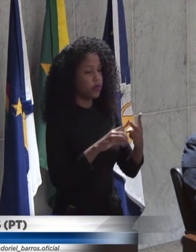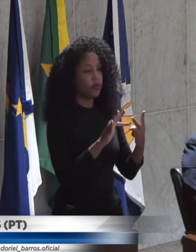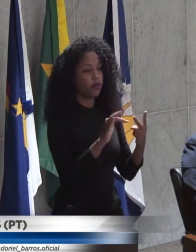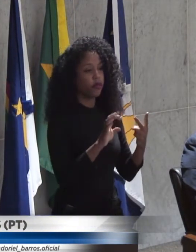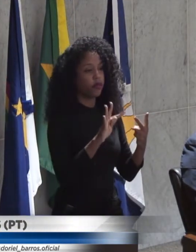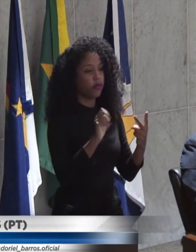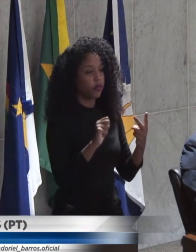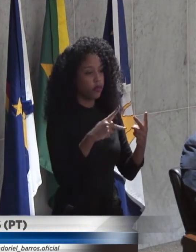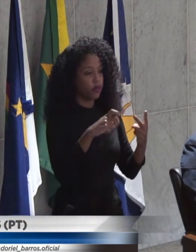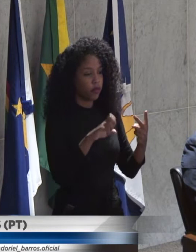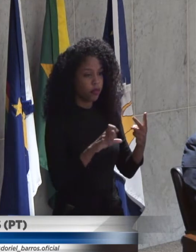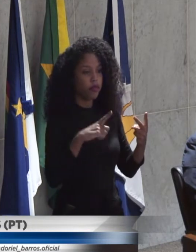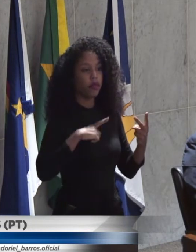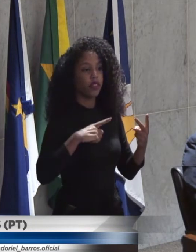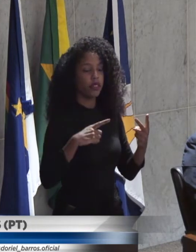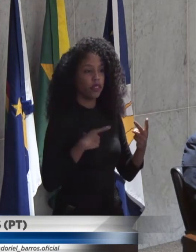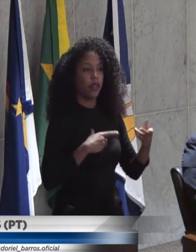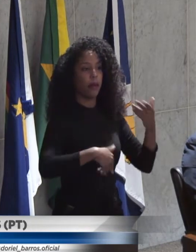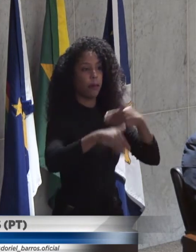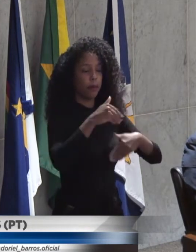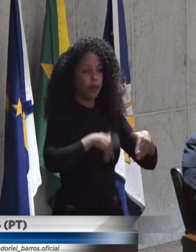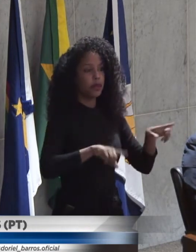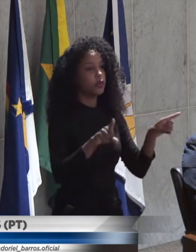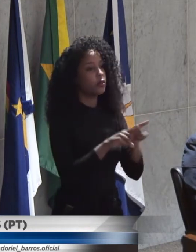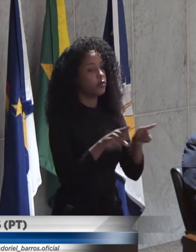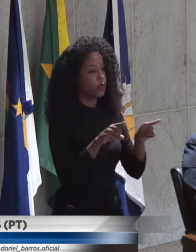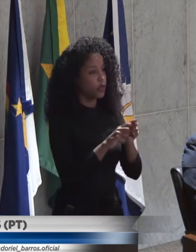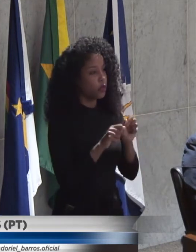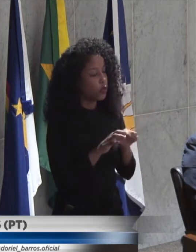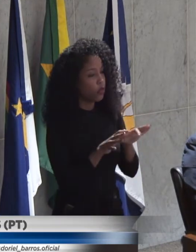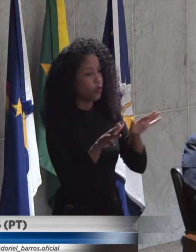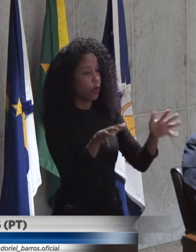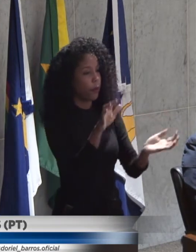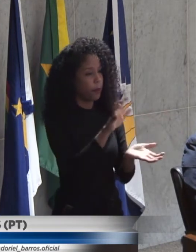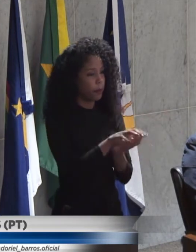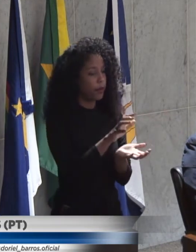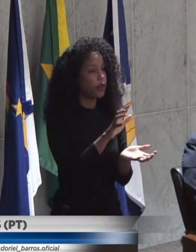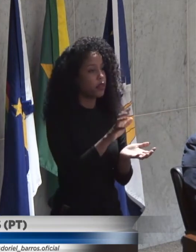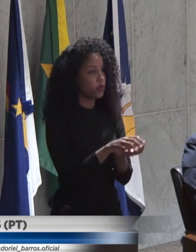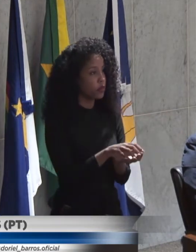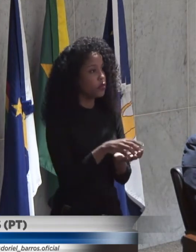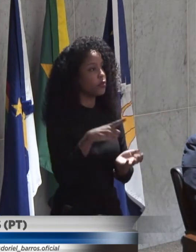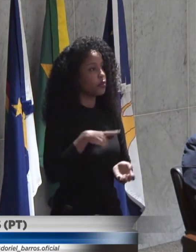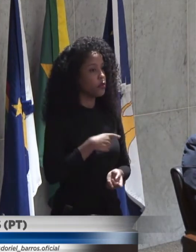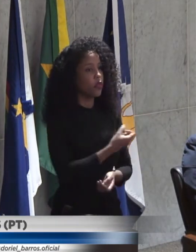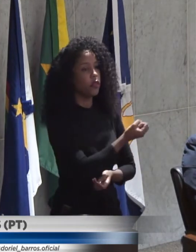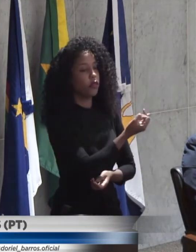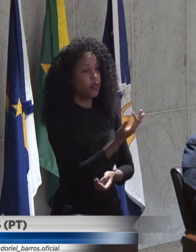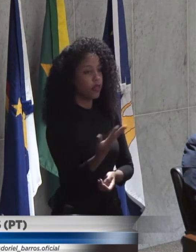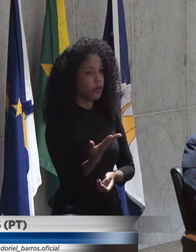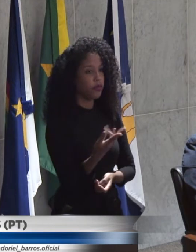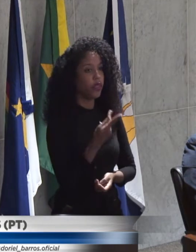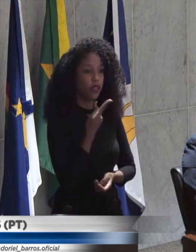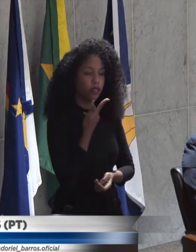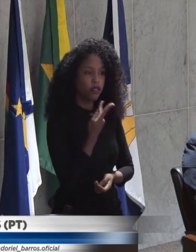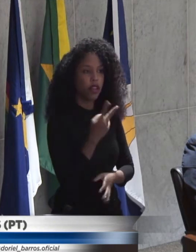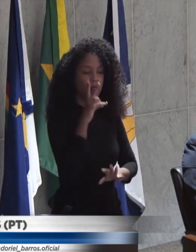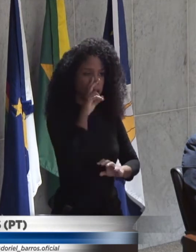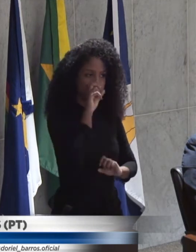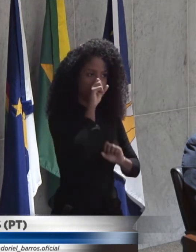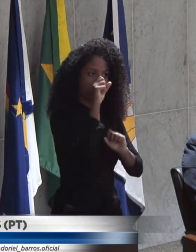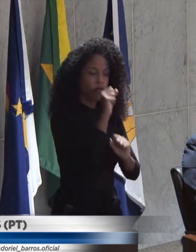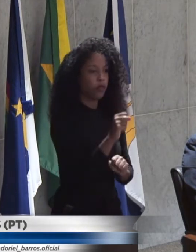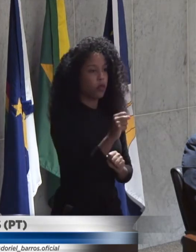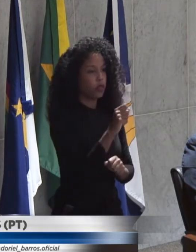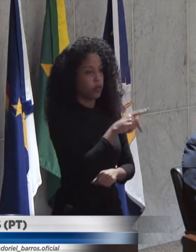tem uma capilaridade, uma presença muito grande no estado de Pernambuco. Aqui foi expressado pela fala firme, forte